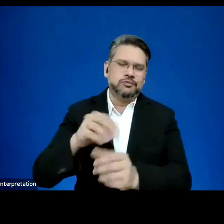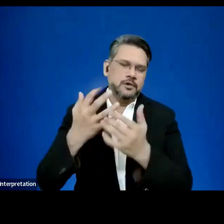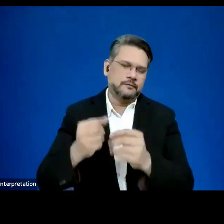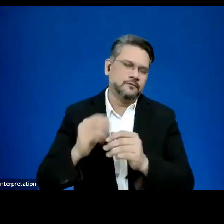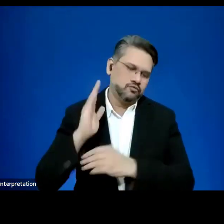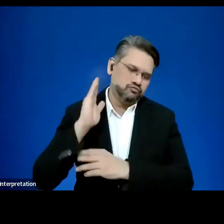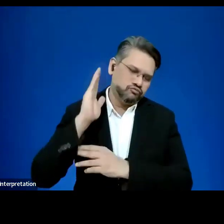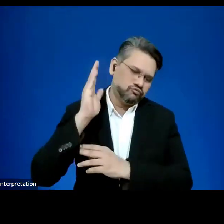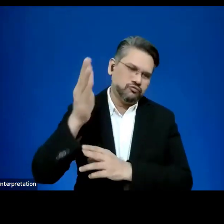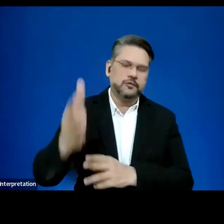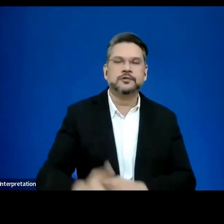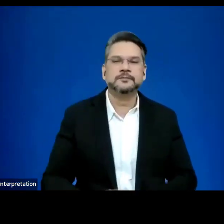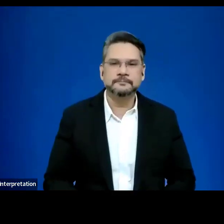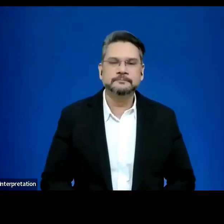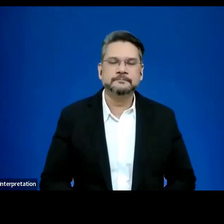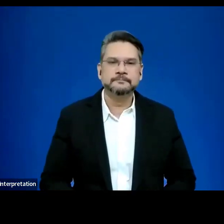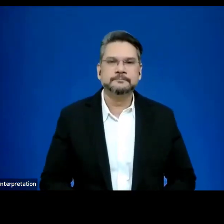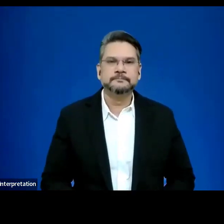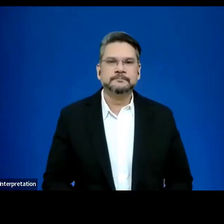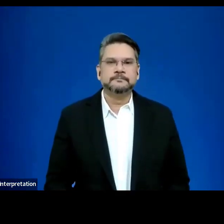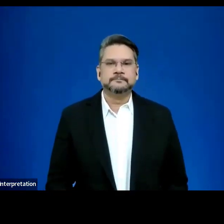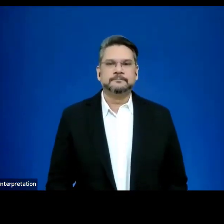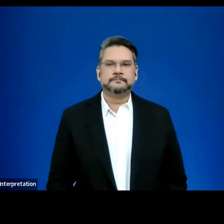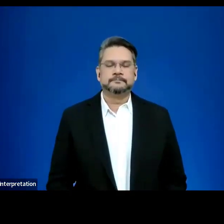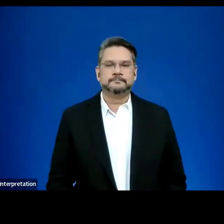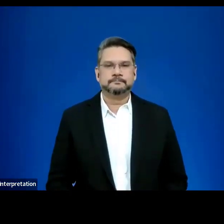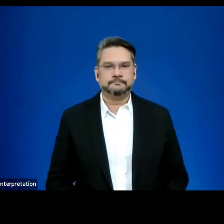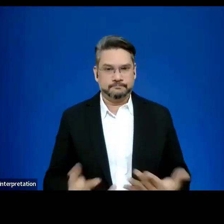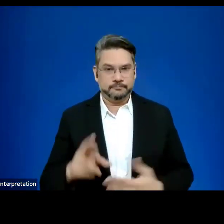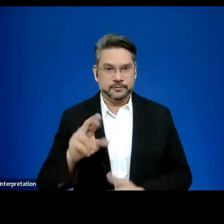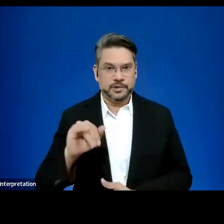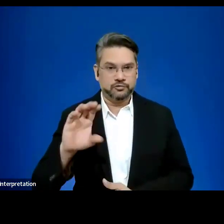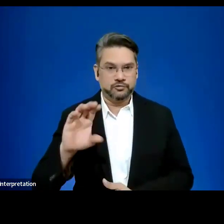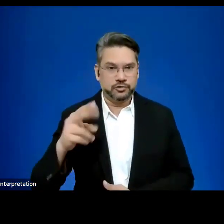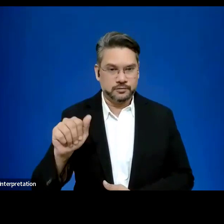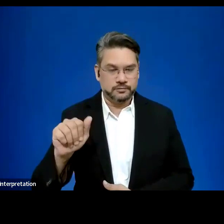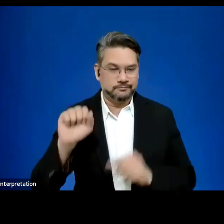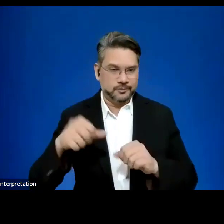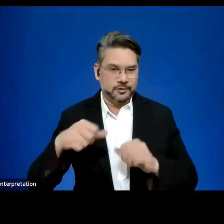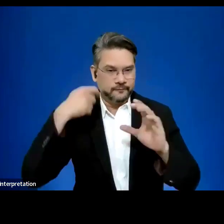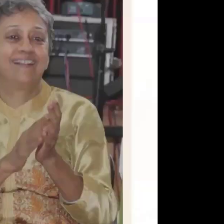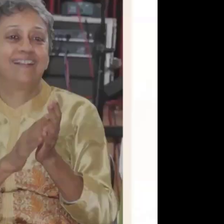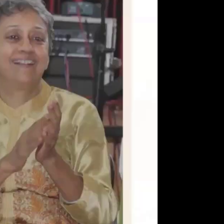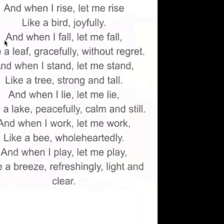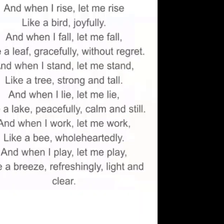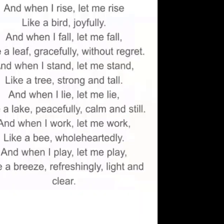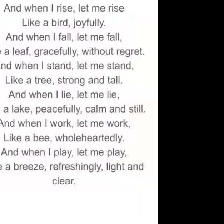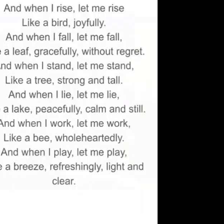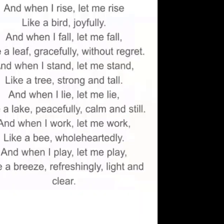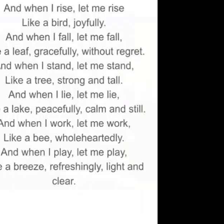常的有慈悲心，他非常强而有力的声音，